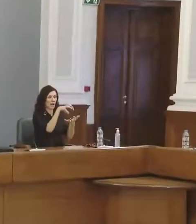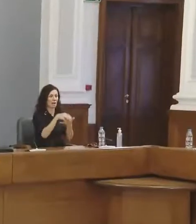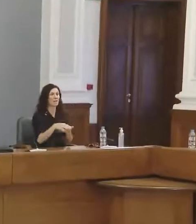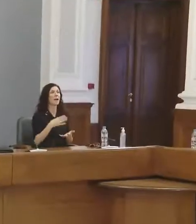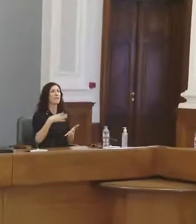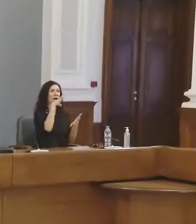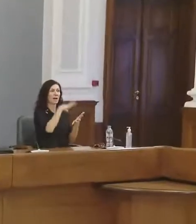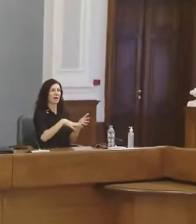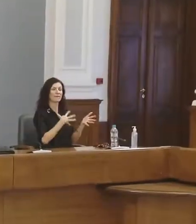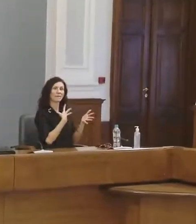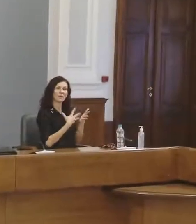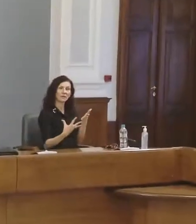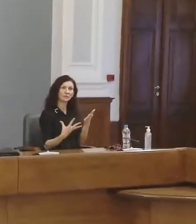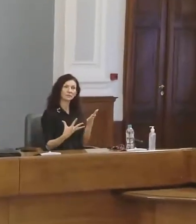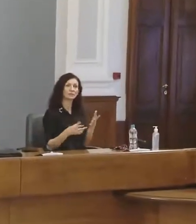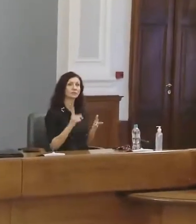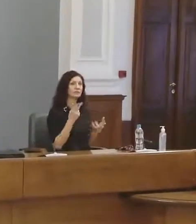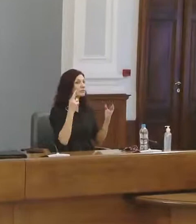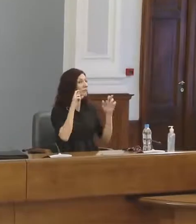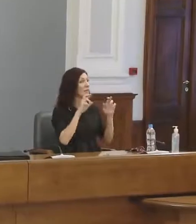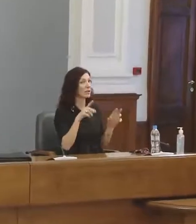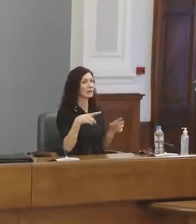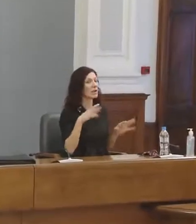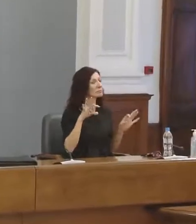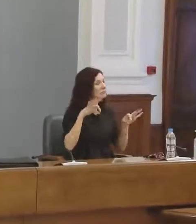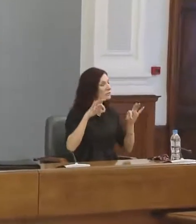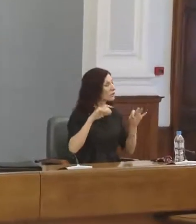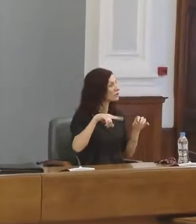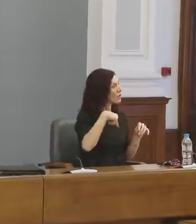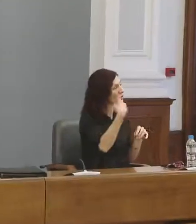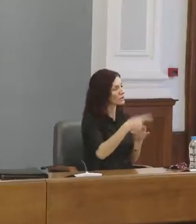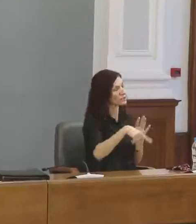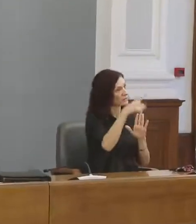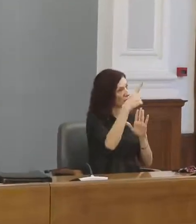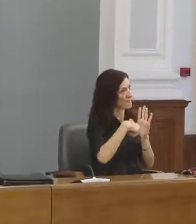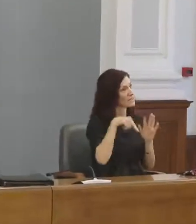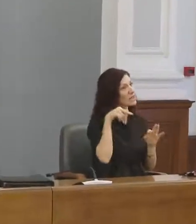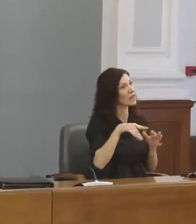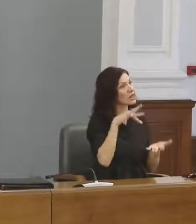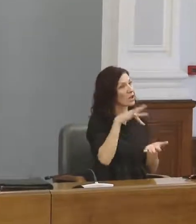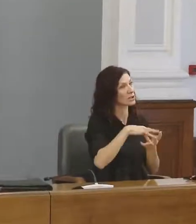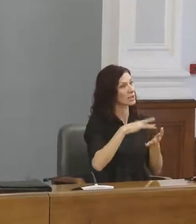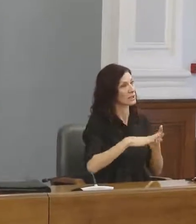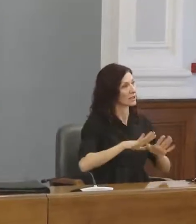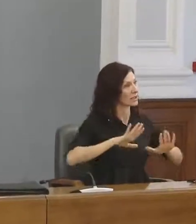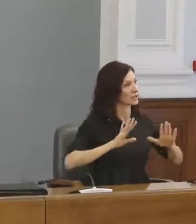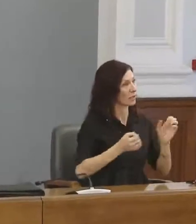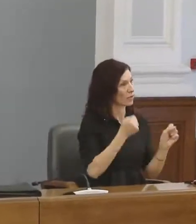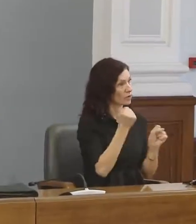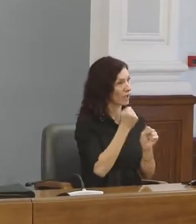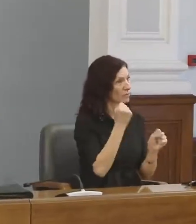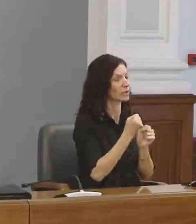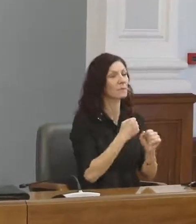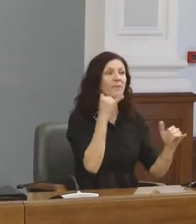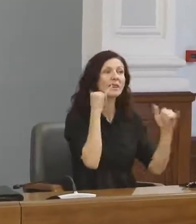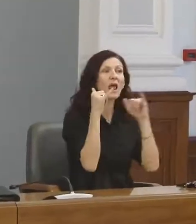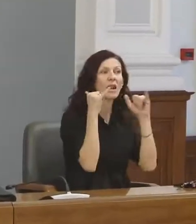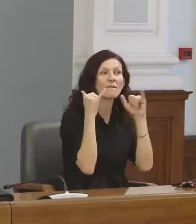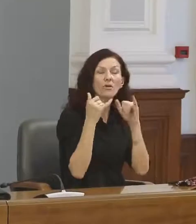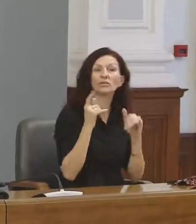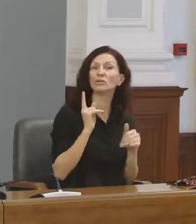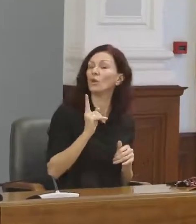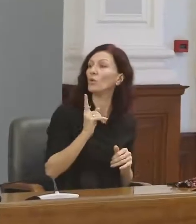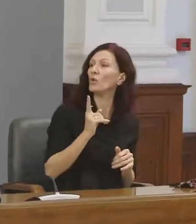график и се надявам от началото на следващия месец този център да стартира. Телефоните, които са